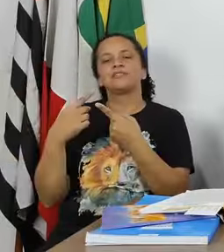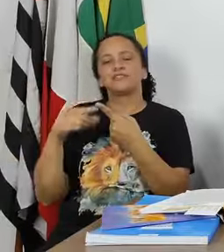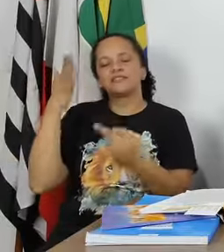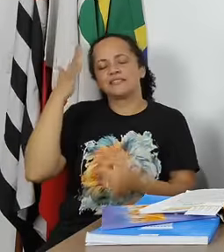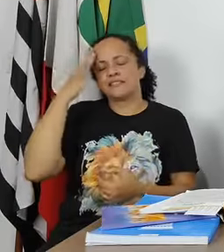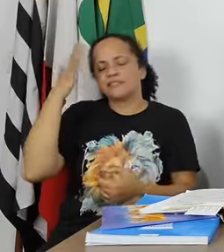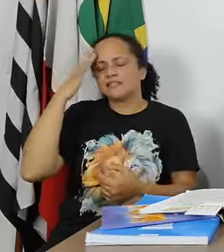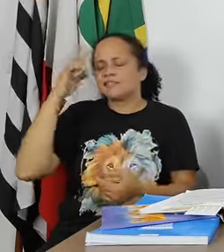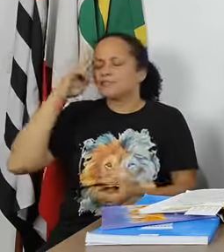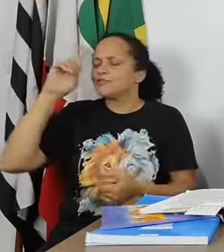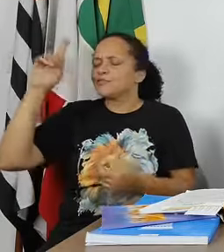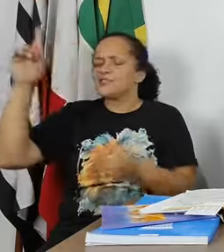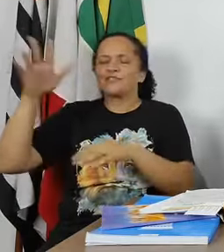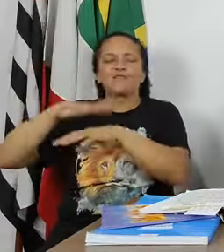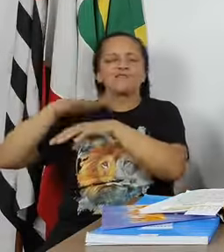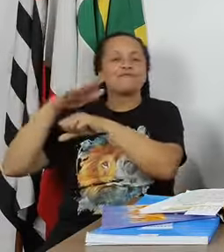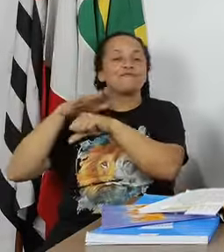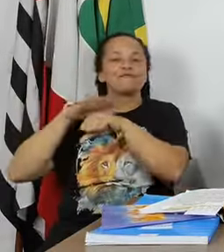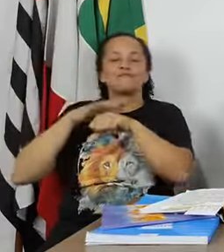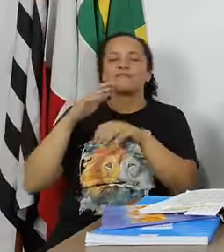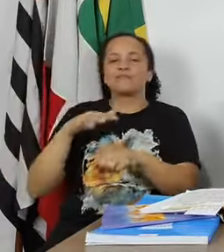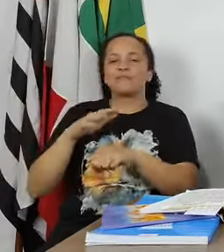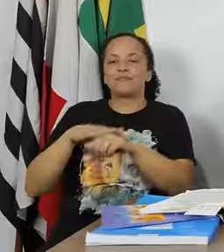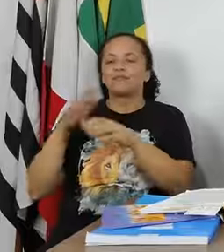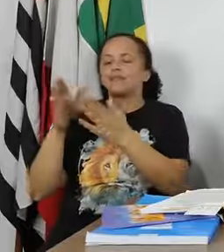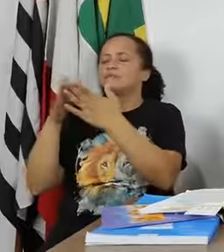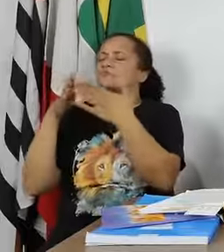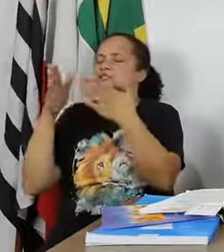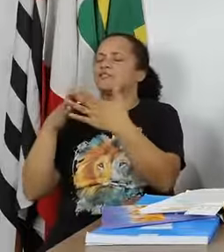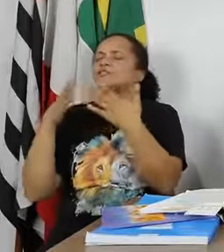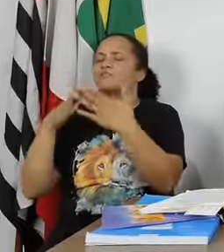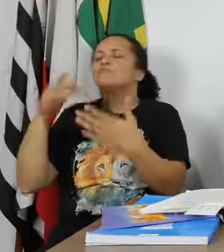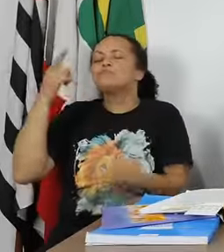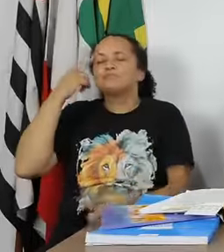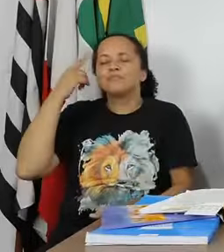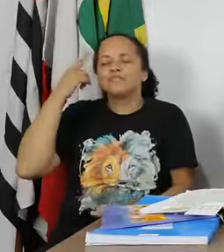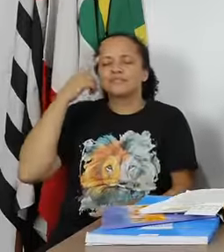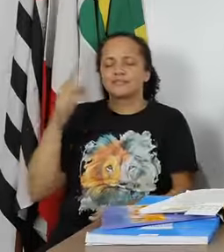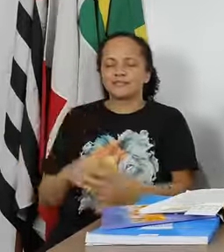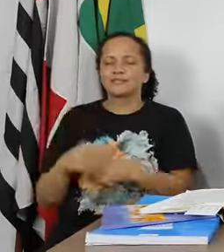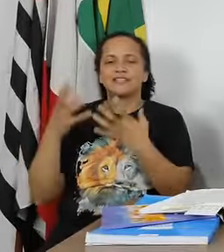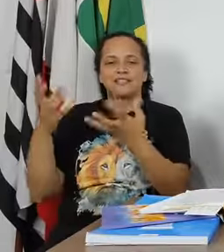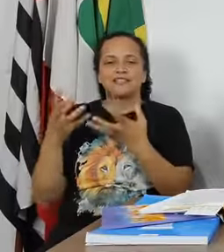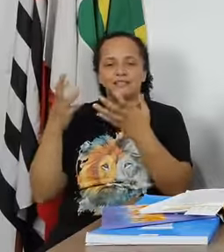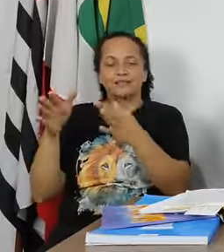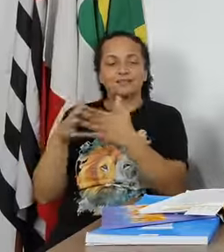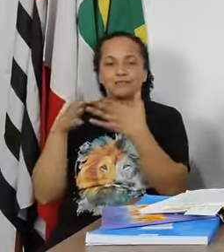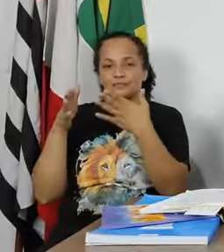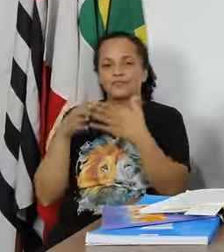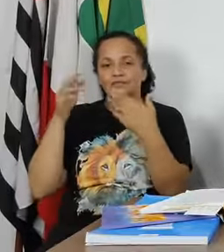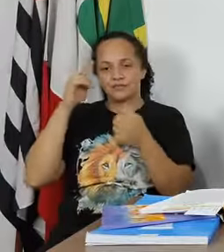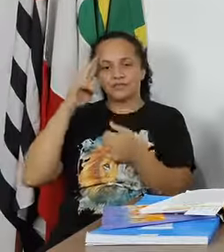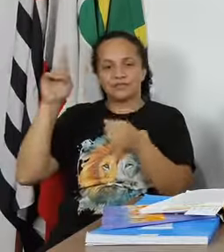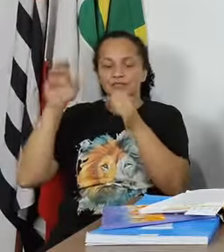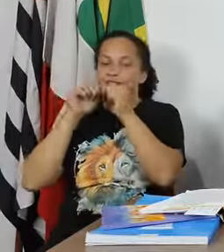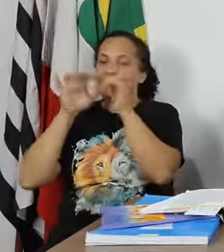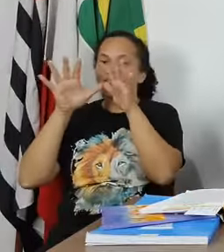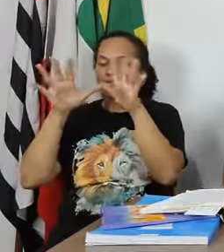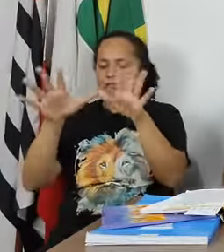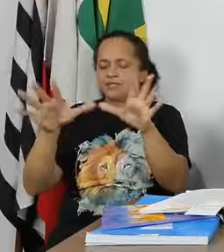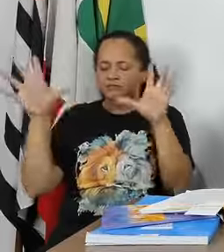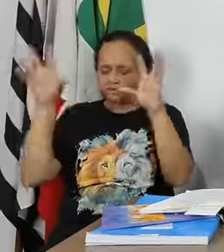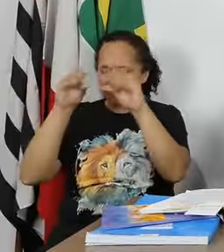faz infinitamente mais do que ouvimos, do que pedimos e pensamos, Pai. Queremos pedir que o Senhor, Pai, abençoe a noite